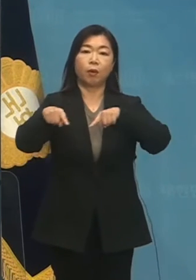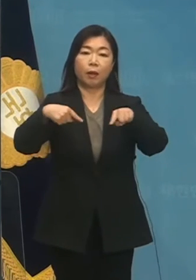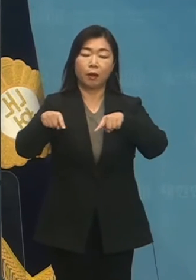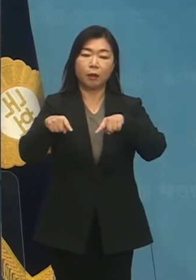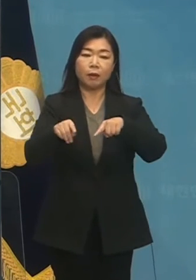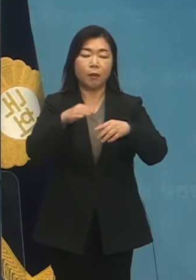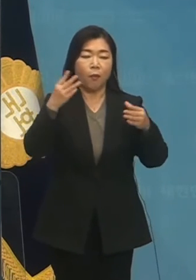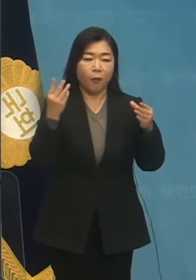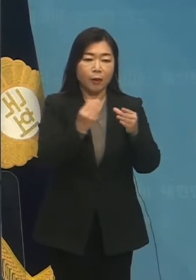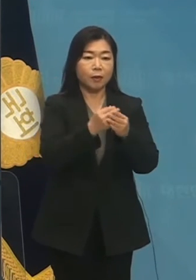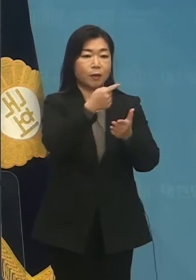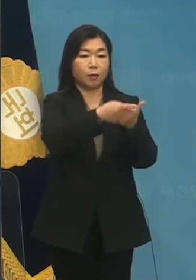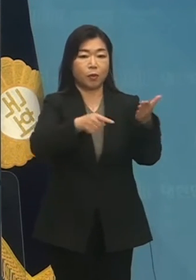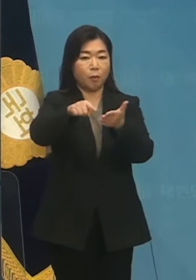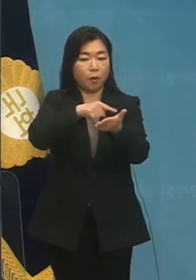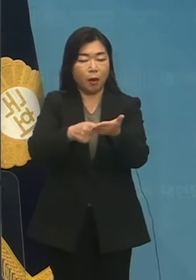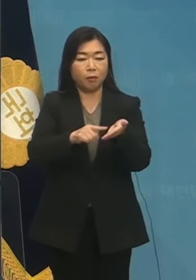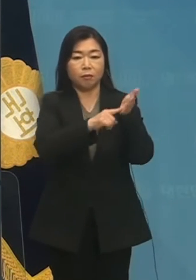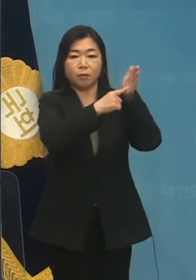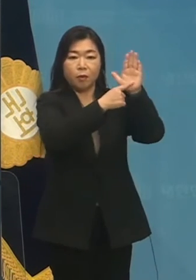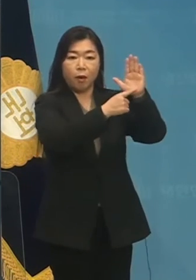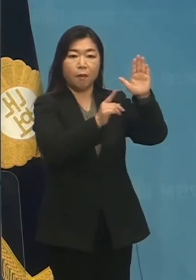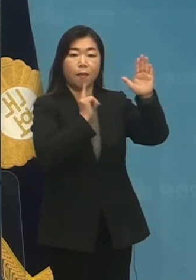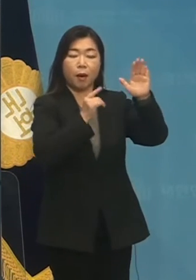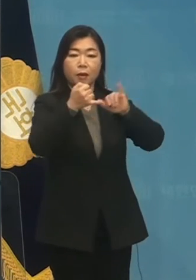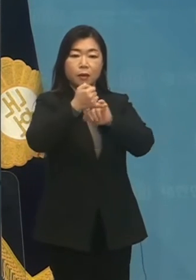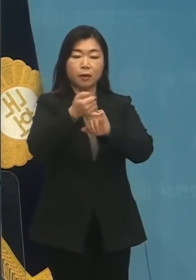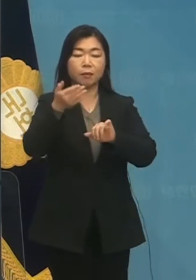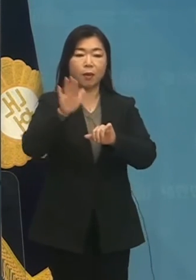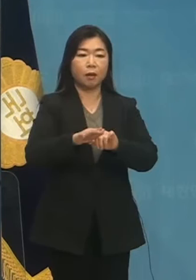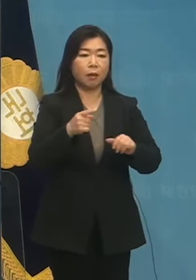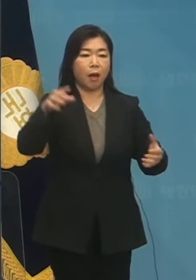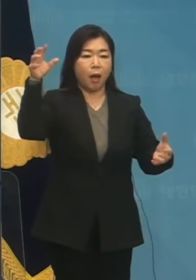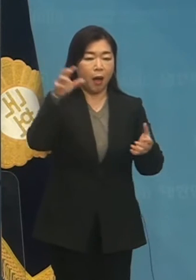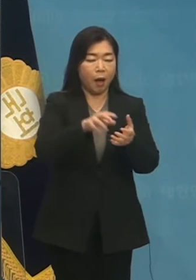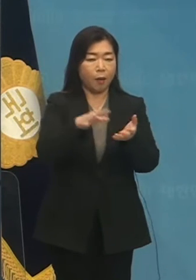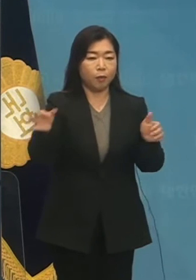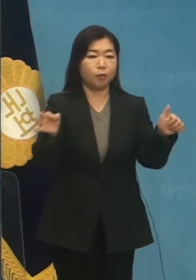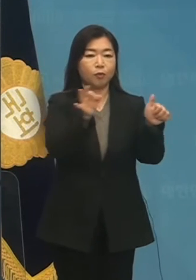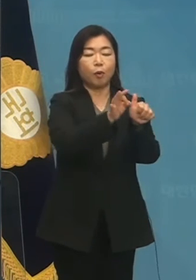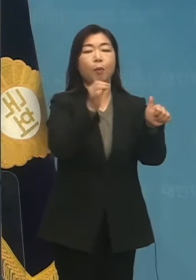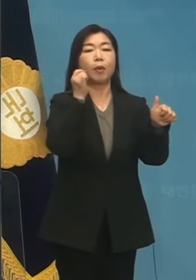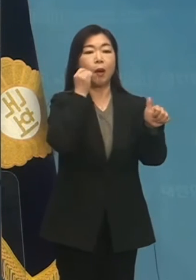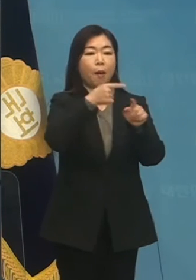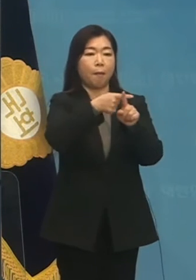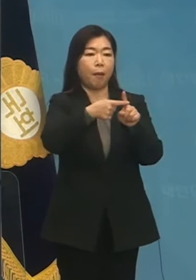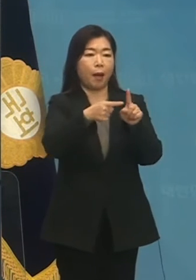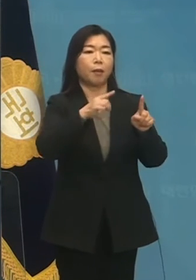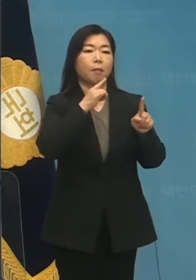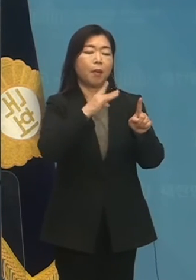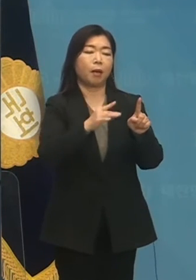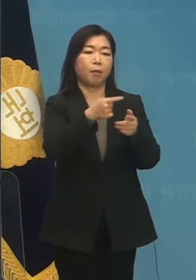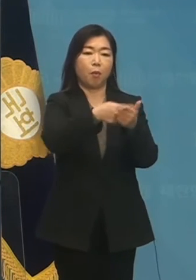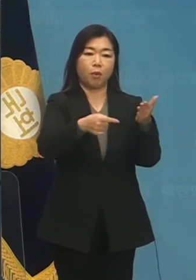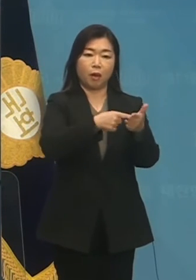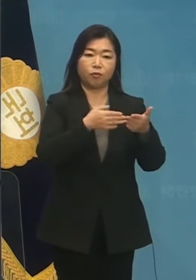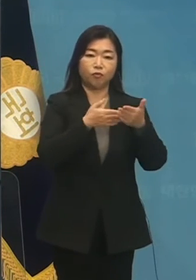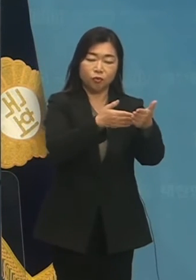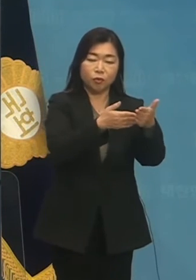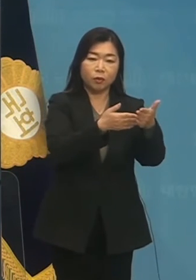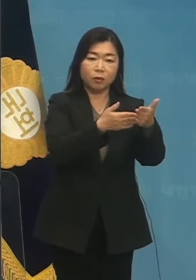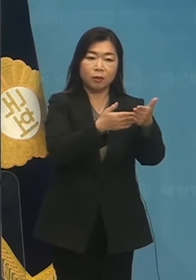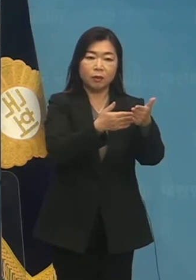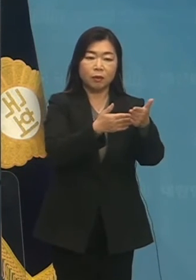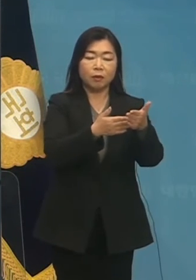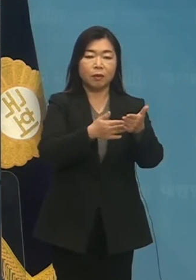온전한 손실보상을 해주겠다고 공언했지만 소급 적용을 제외한 반쪽짜리 손실보상법을 단독 강행